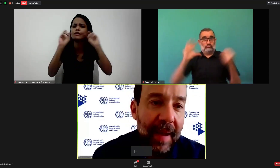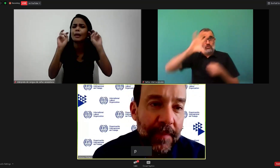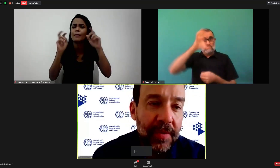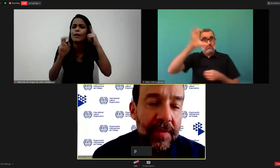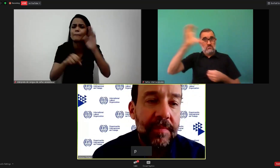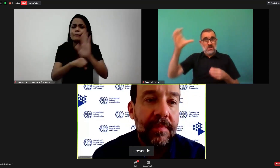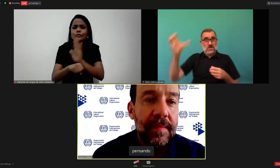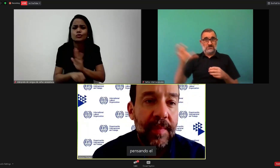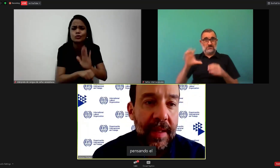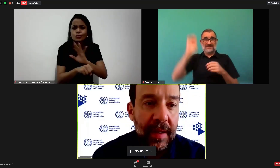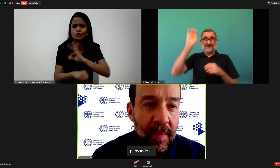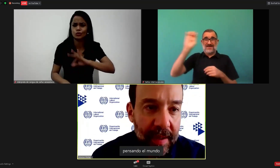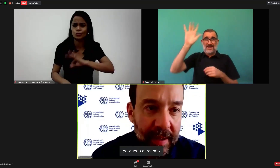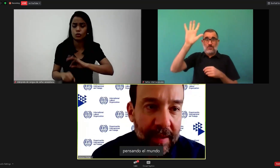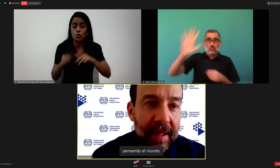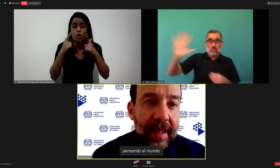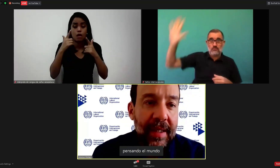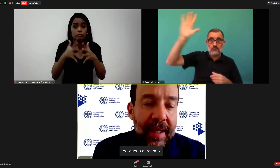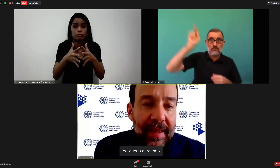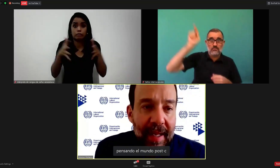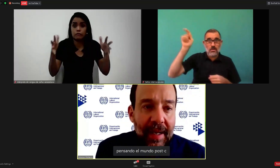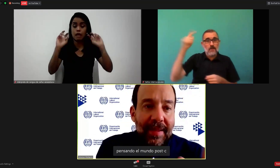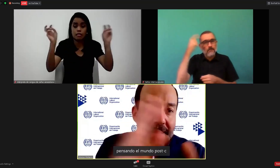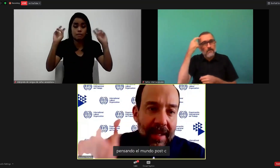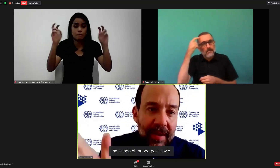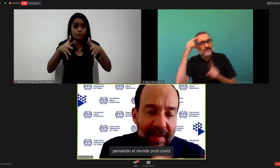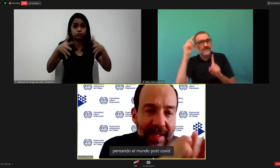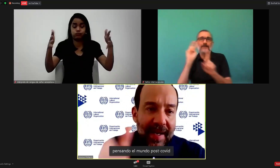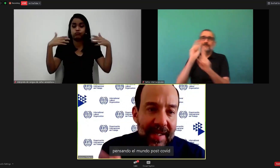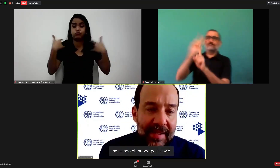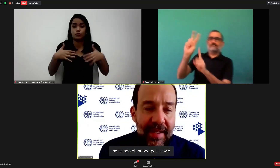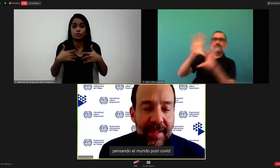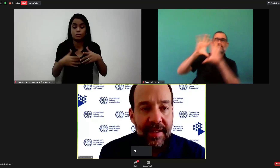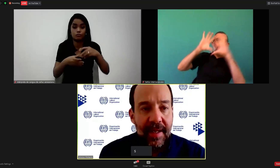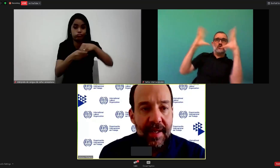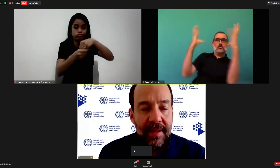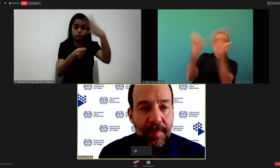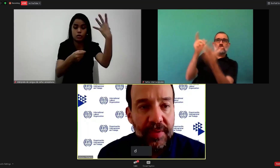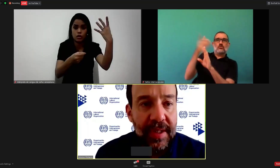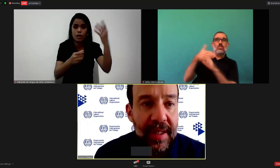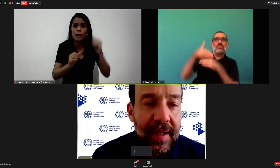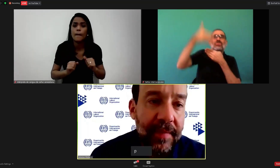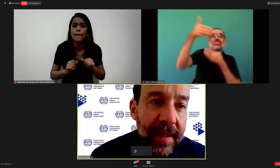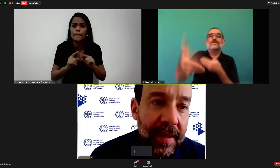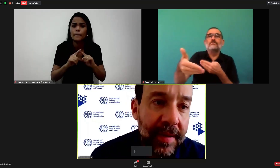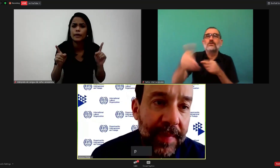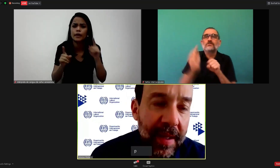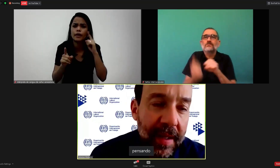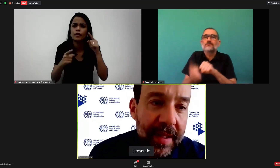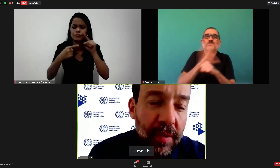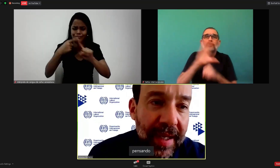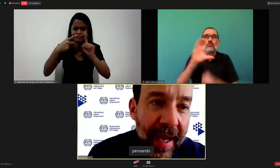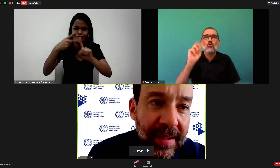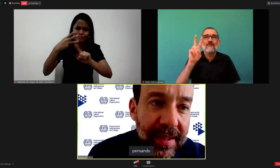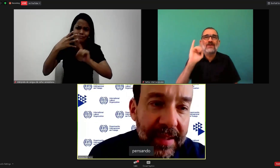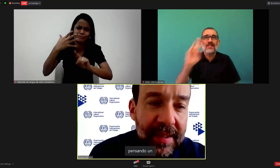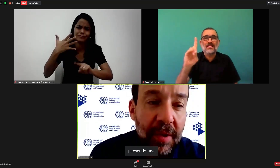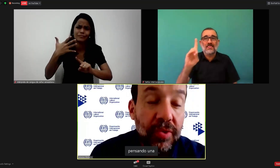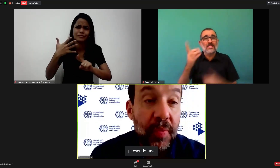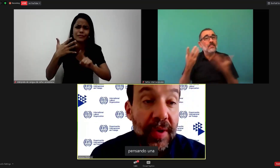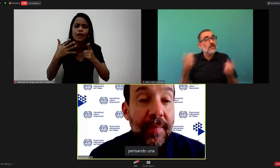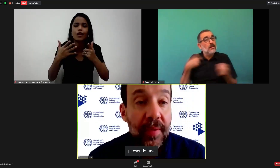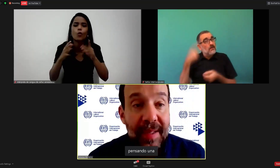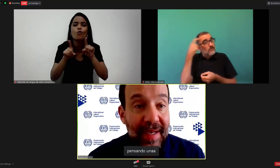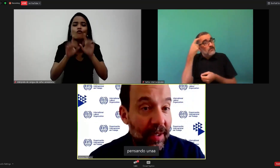social amplio y que atendiendo a las varias tipos de